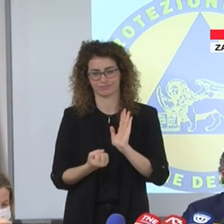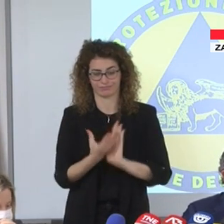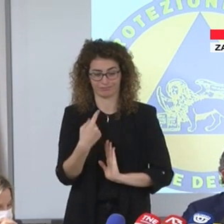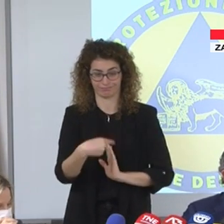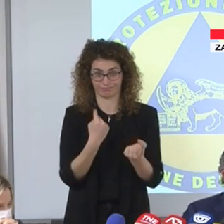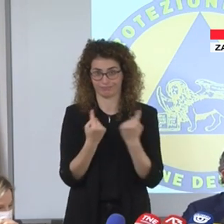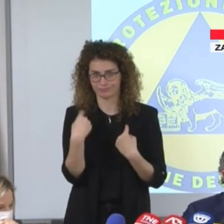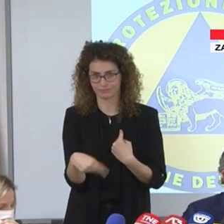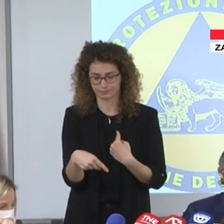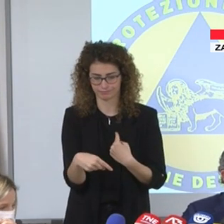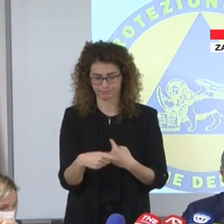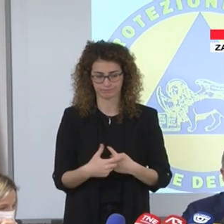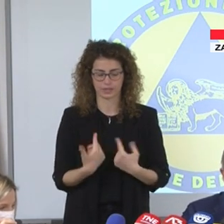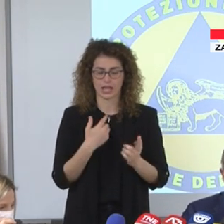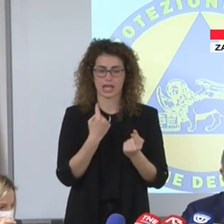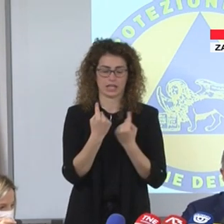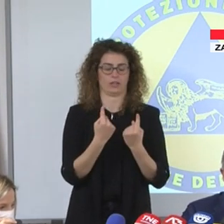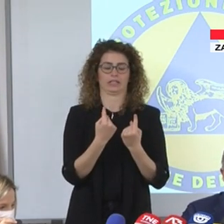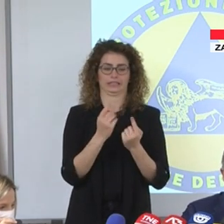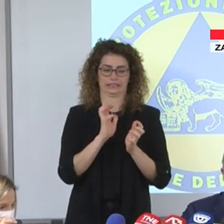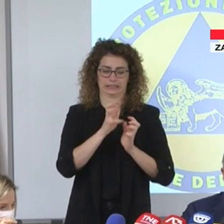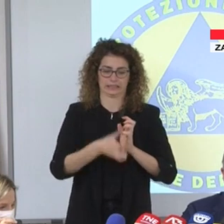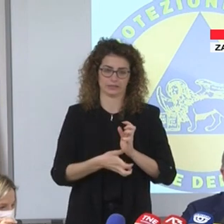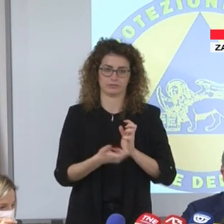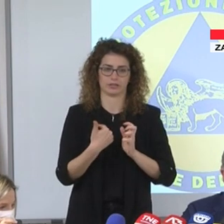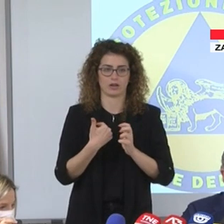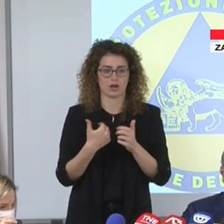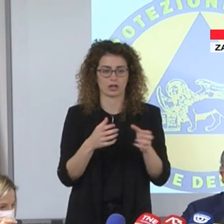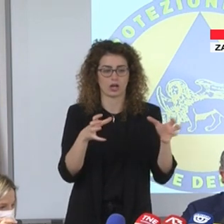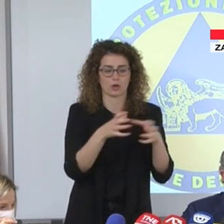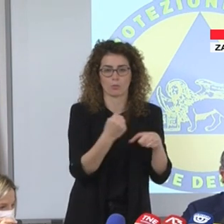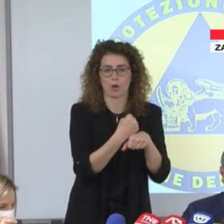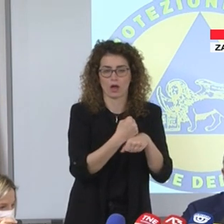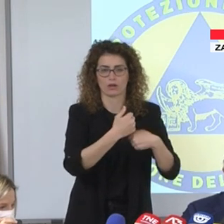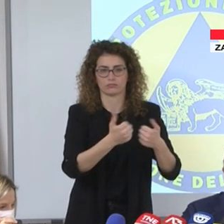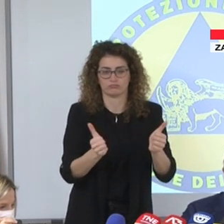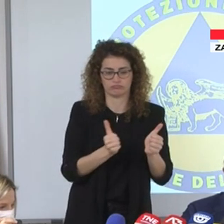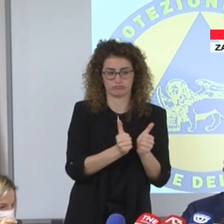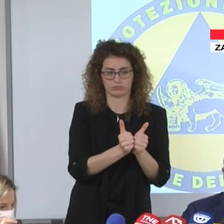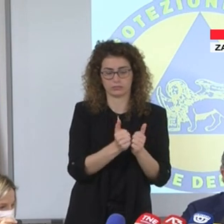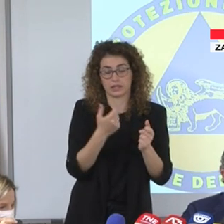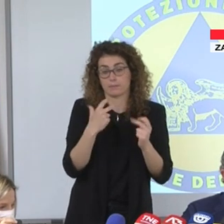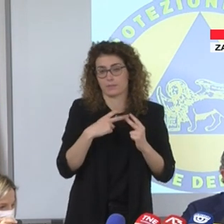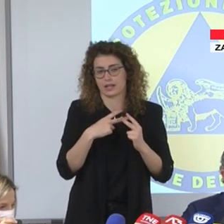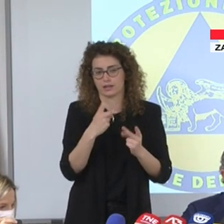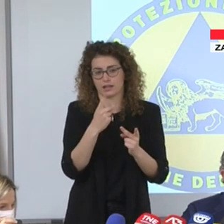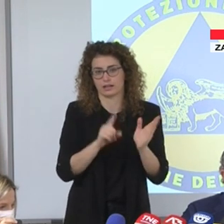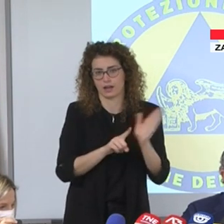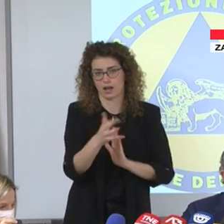complicata. Ma assolutamente siamo al fianco dei lavoratori sperando che si trovi una soluzione.